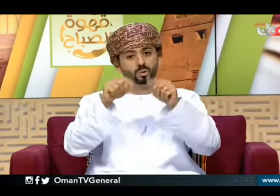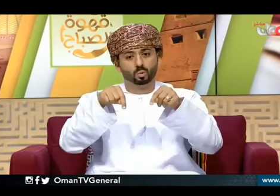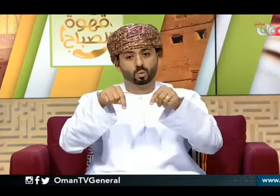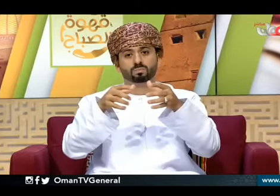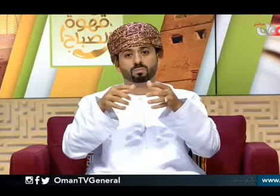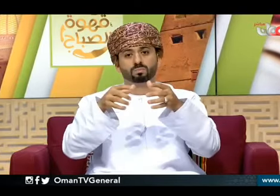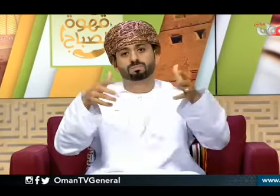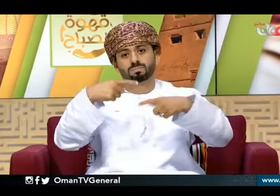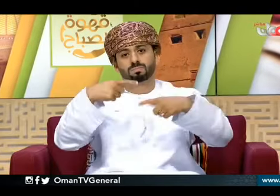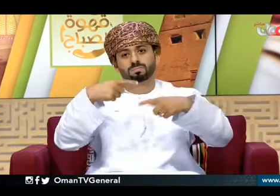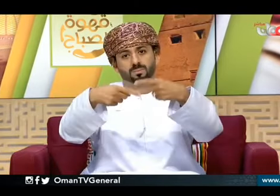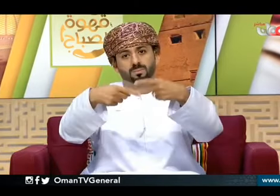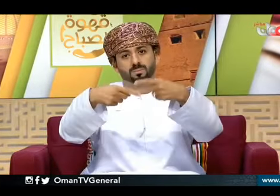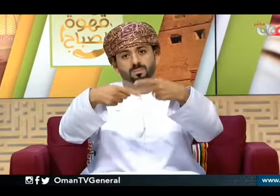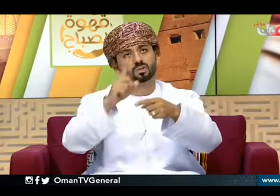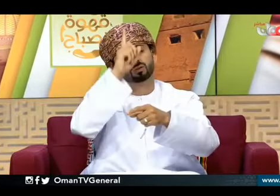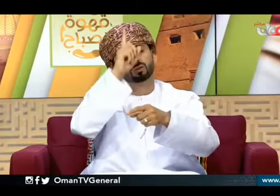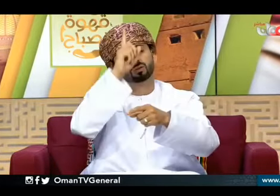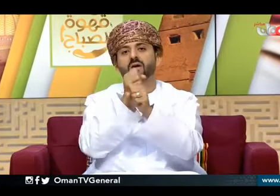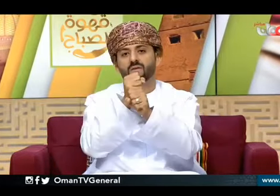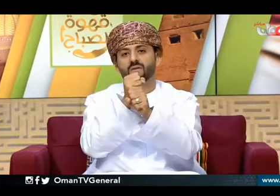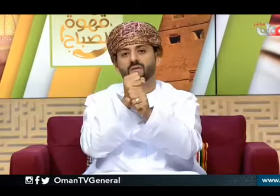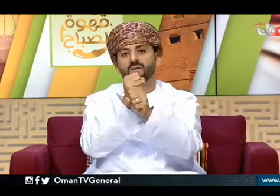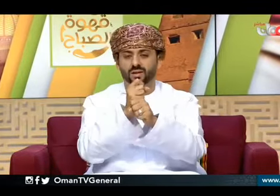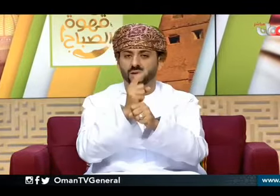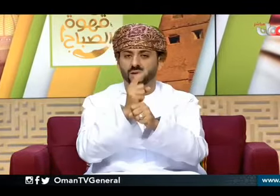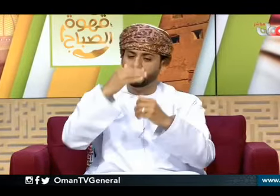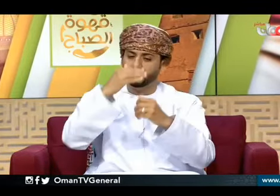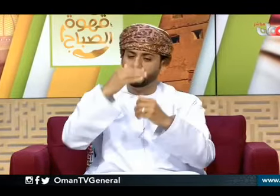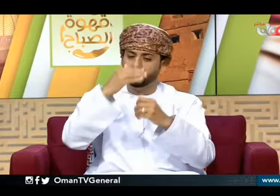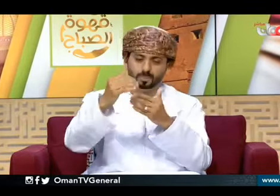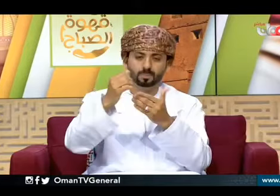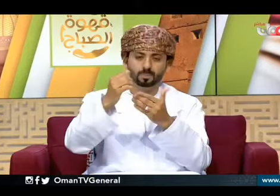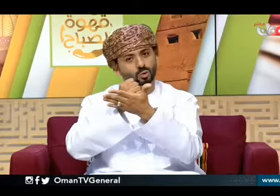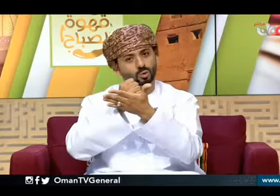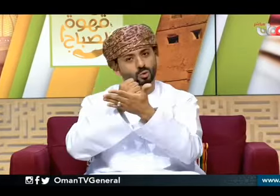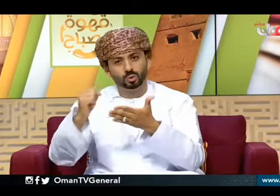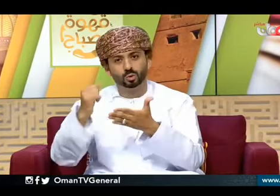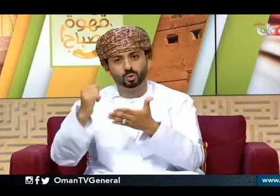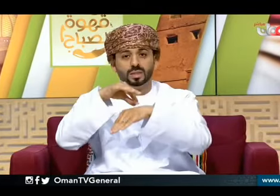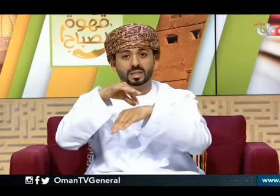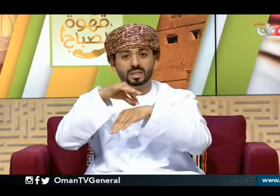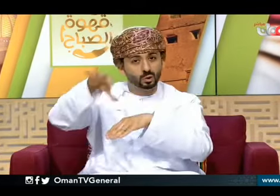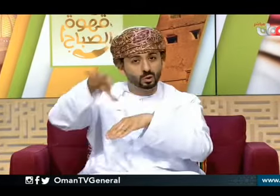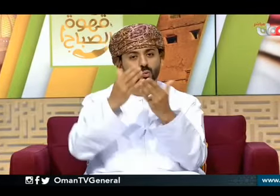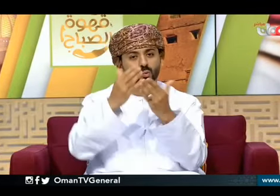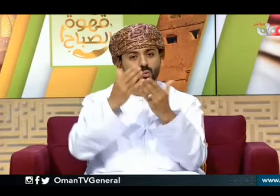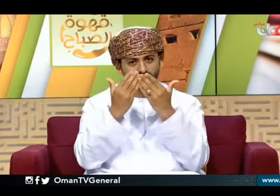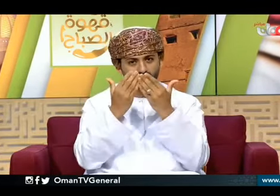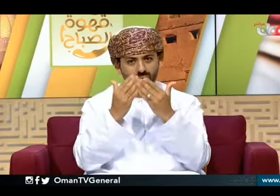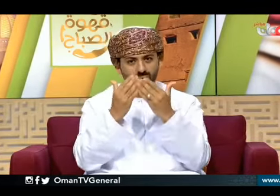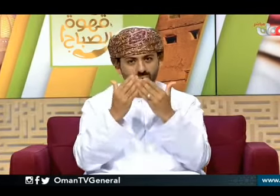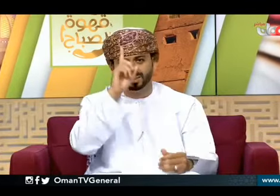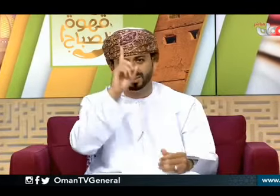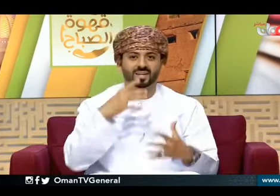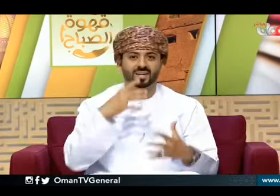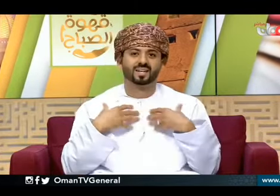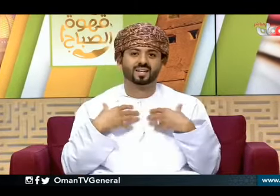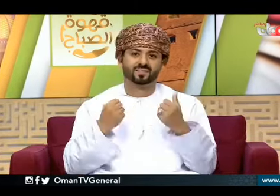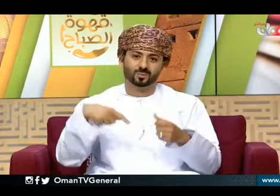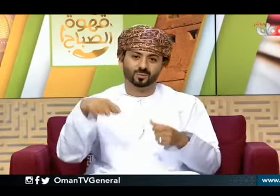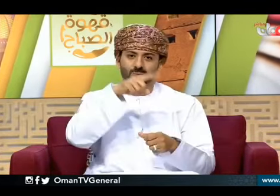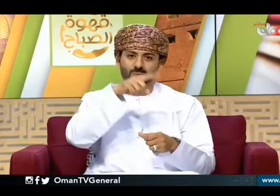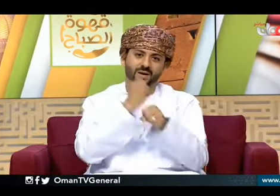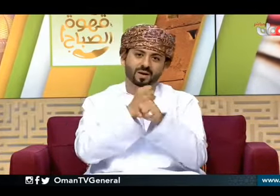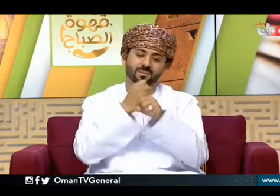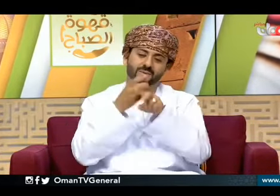جدا، والآن طبعا تتزايد الأرقام. نحن ندعو الله سبحانه وتعالى أن يحفظ عمان، وأن يزيل هذه الجائحة